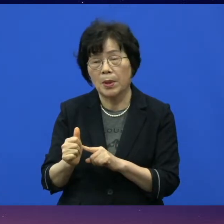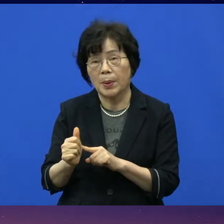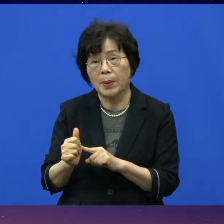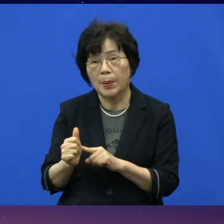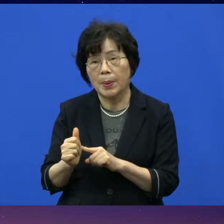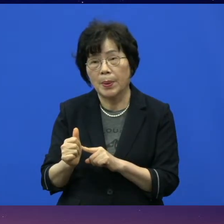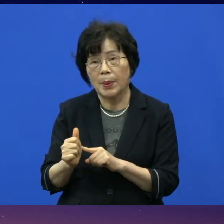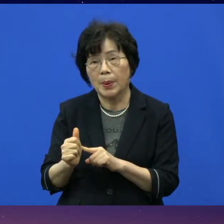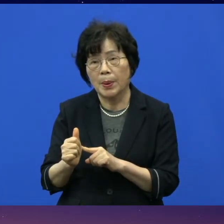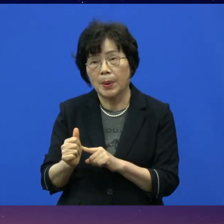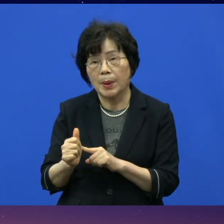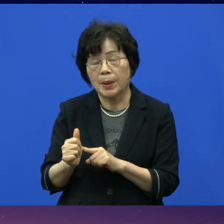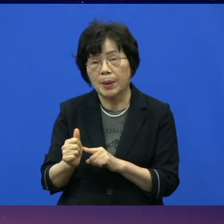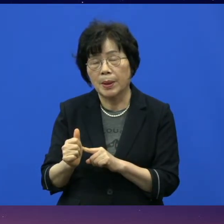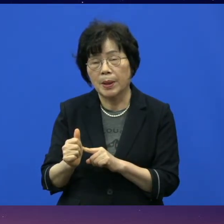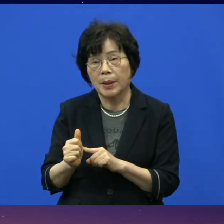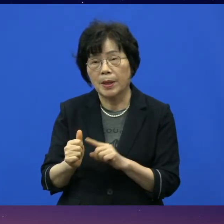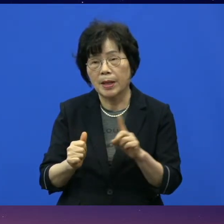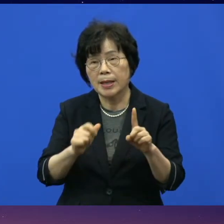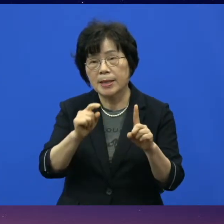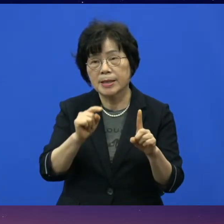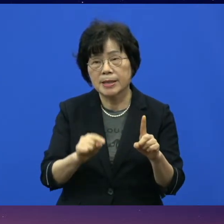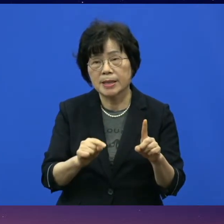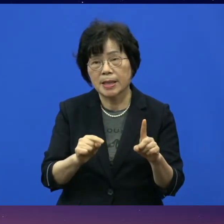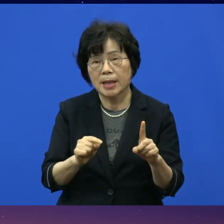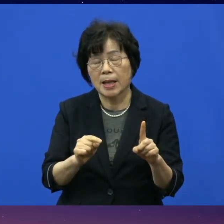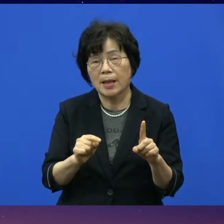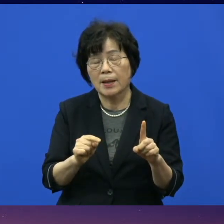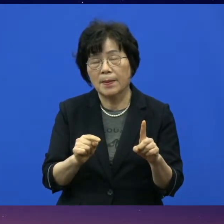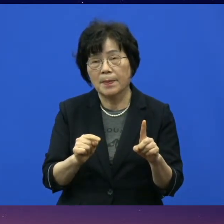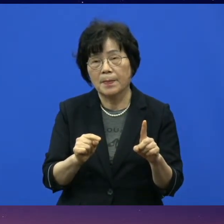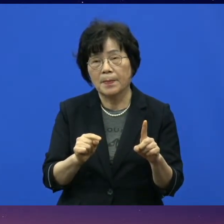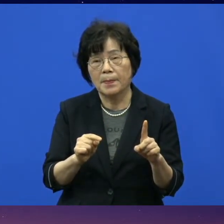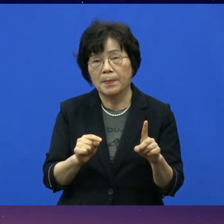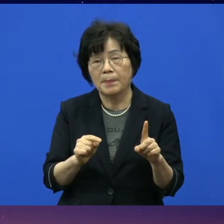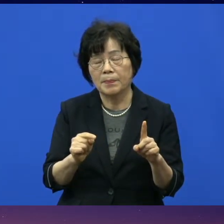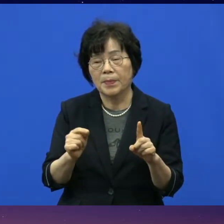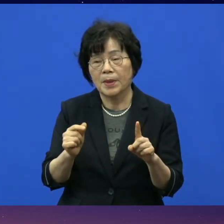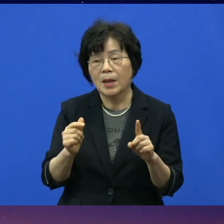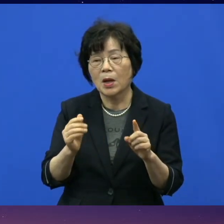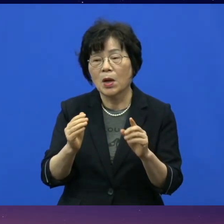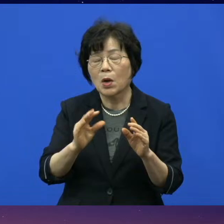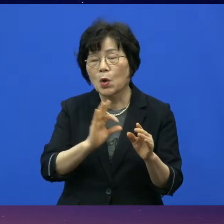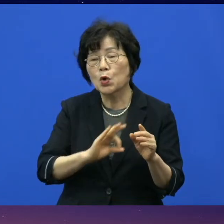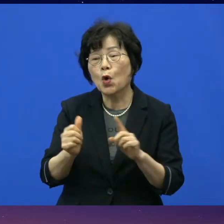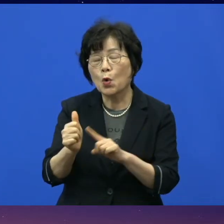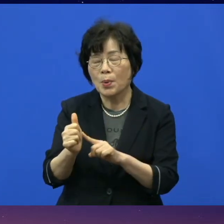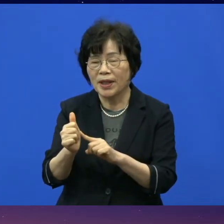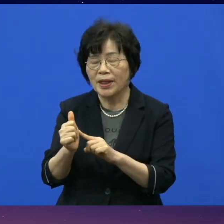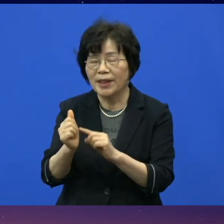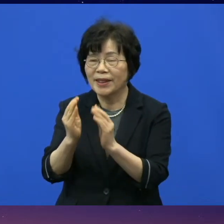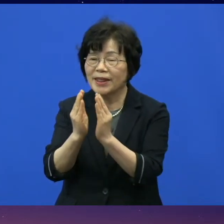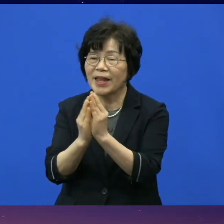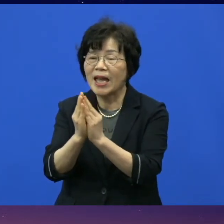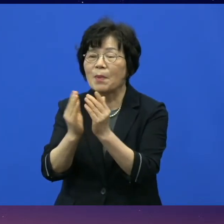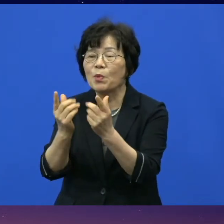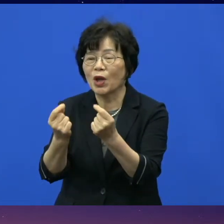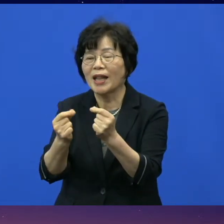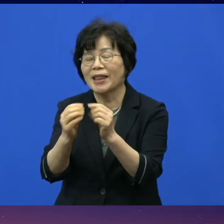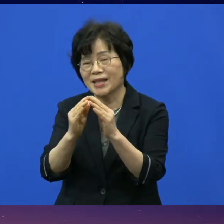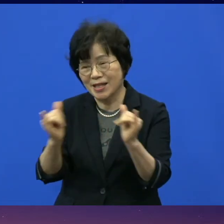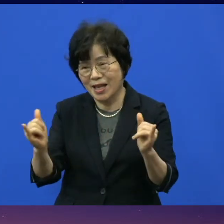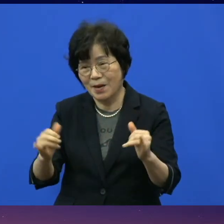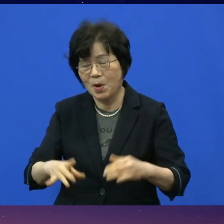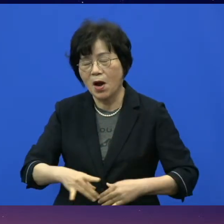여러분 욥 1장을 보면, 욥기 1장을 보면 그는 진짜 다이아몬드 같아요. 멋있어요.